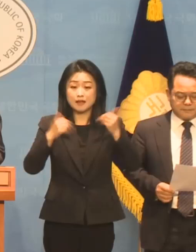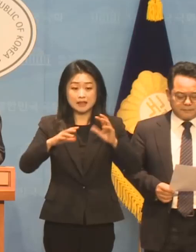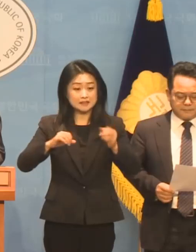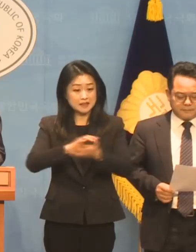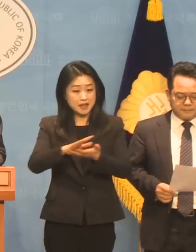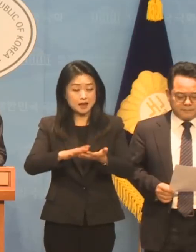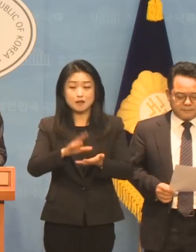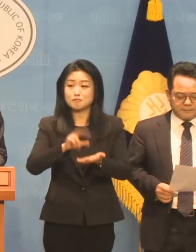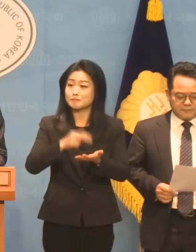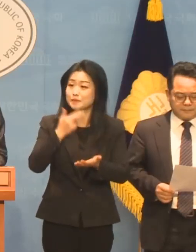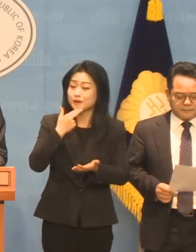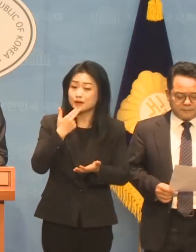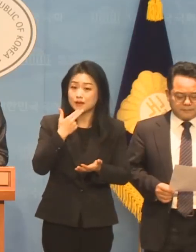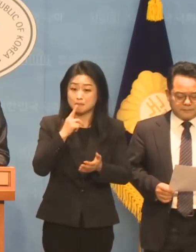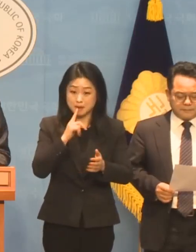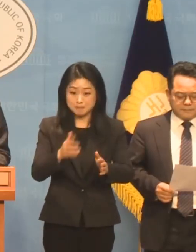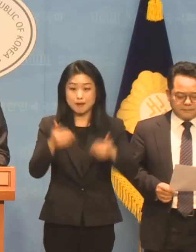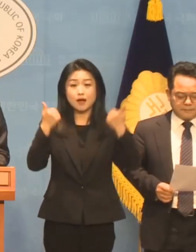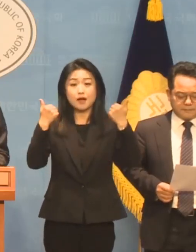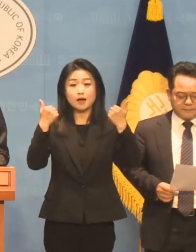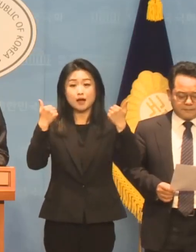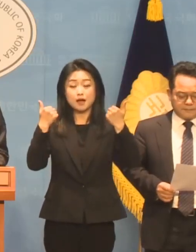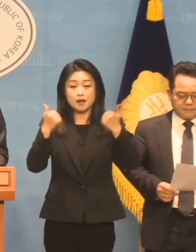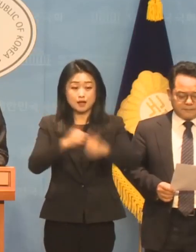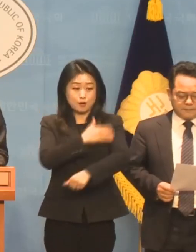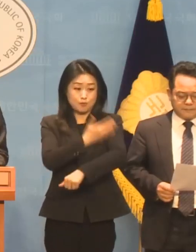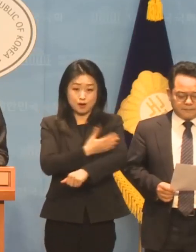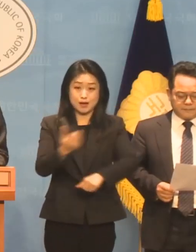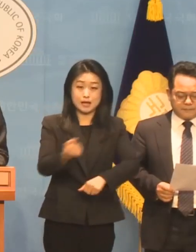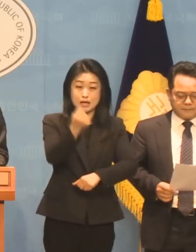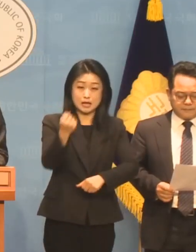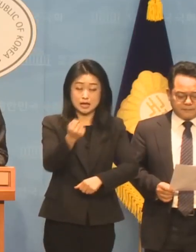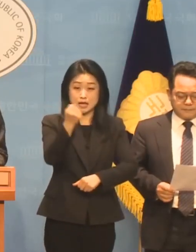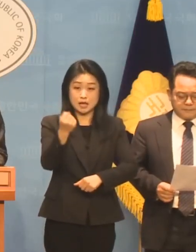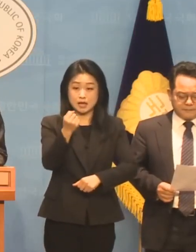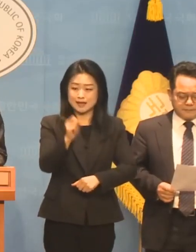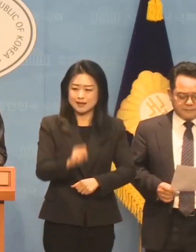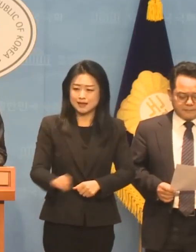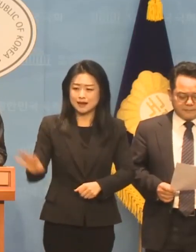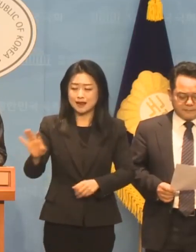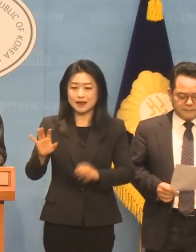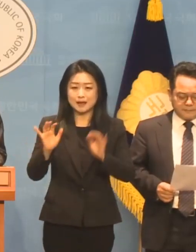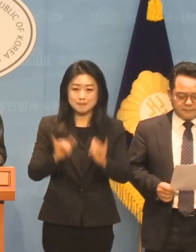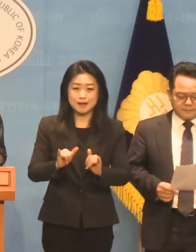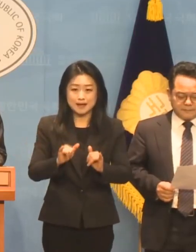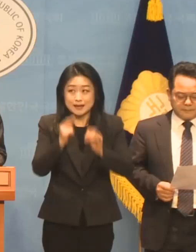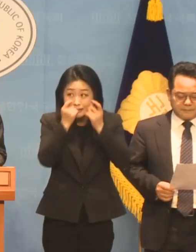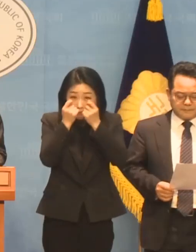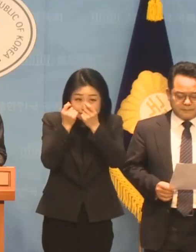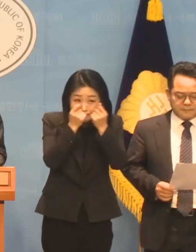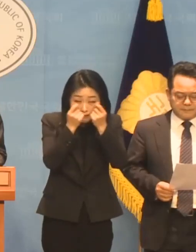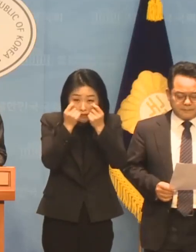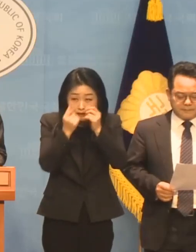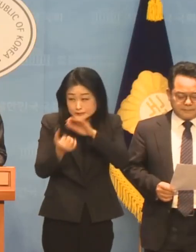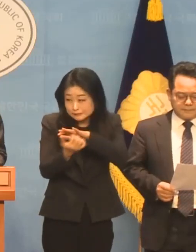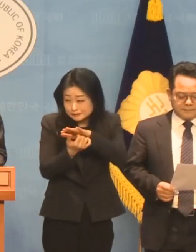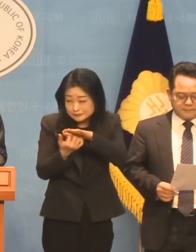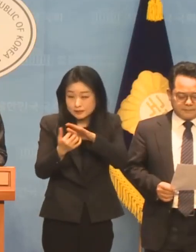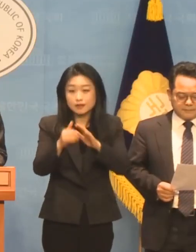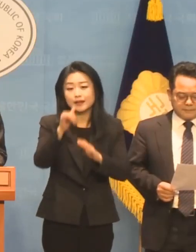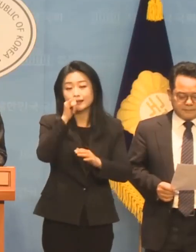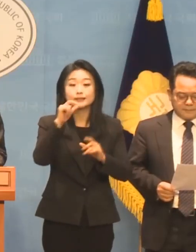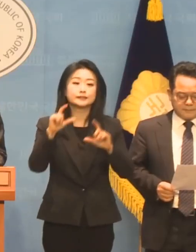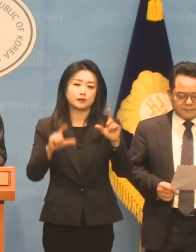정당성을 주장하고 권력을 잃을까 노심초사한 자들은 계산기만 두드리며 정치적 이해득실만을